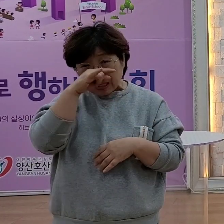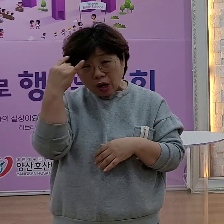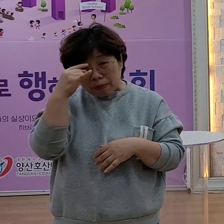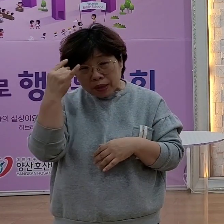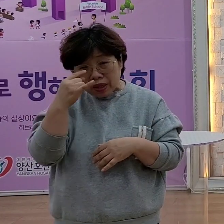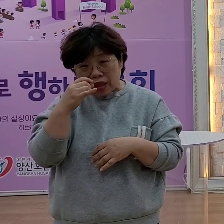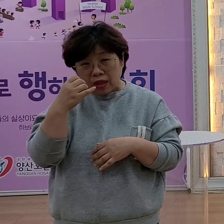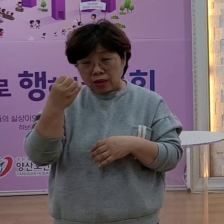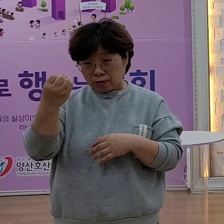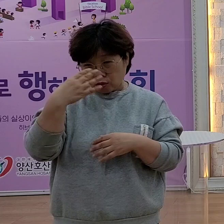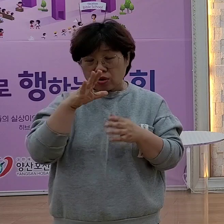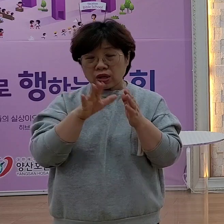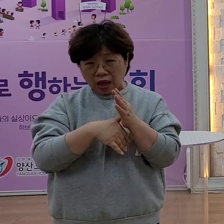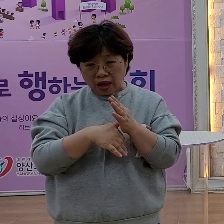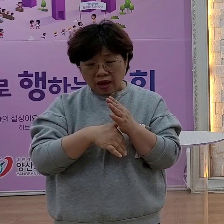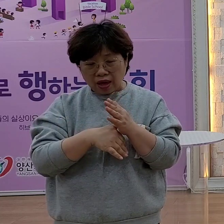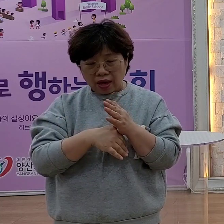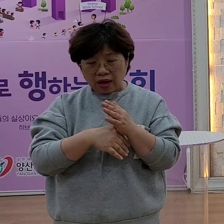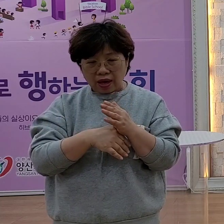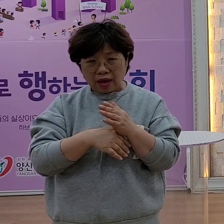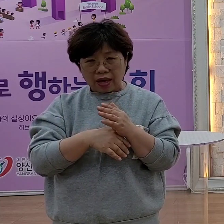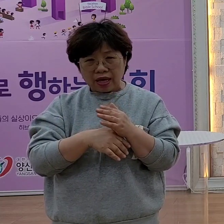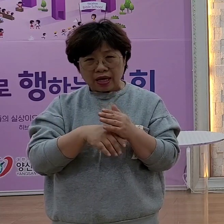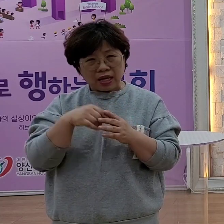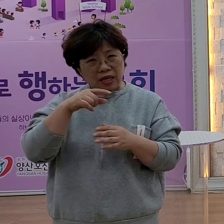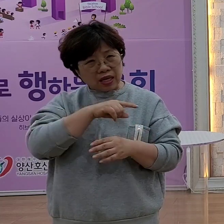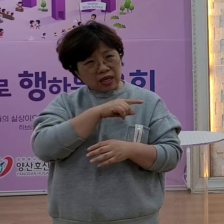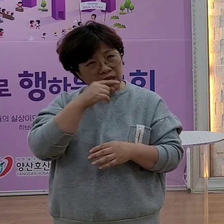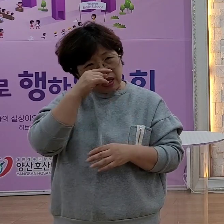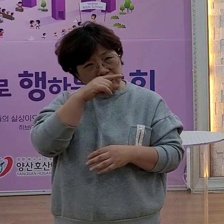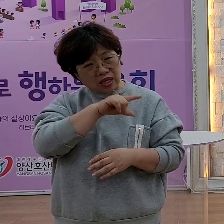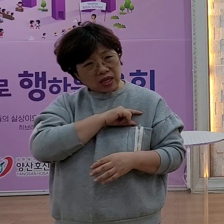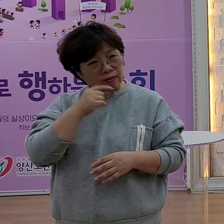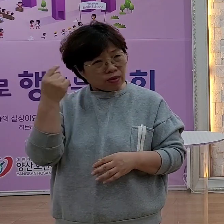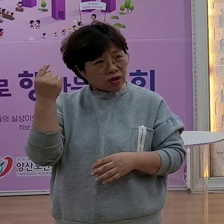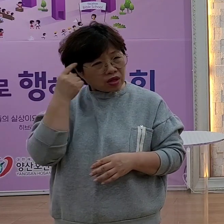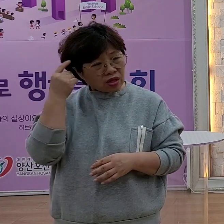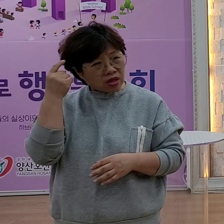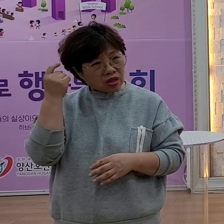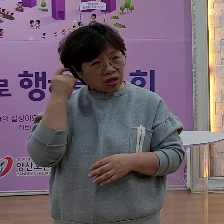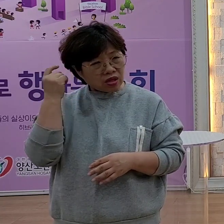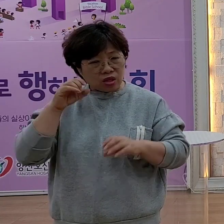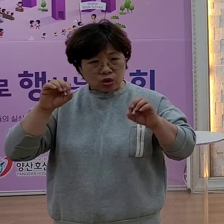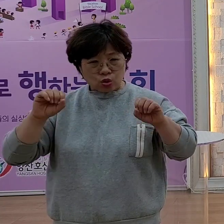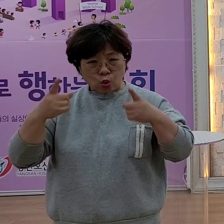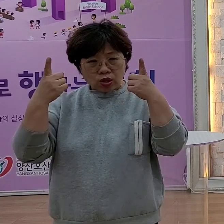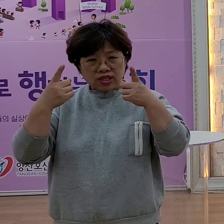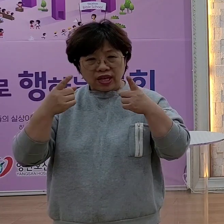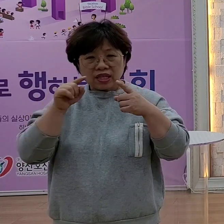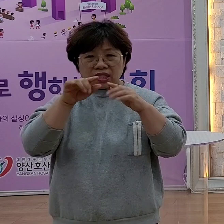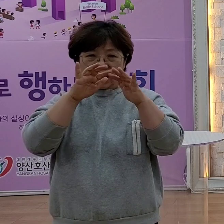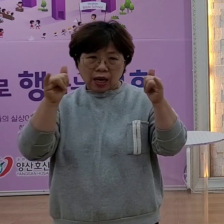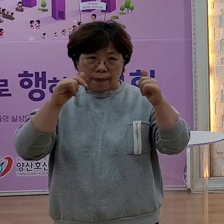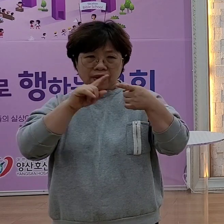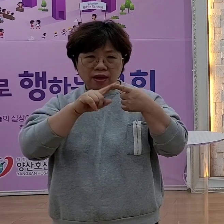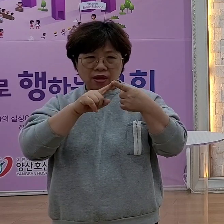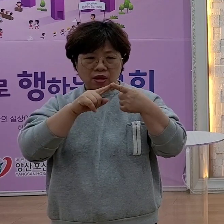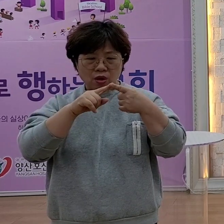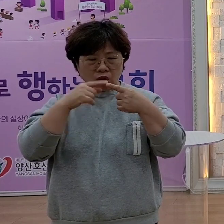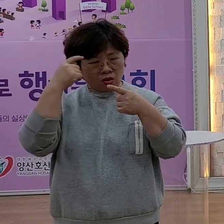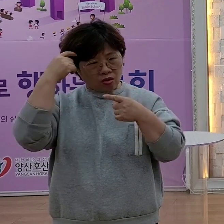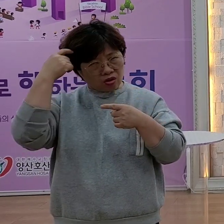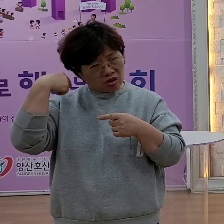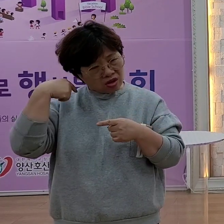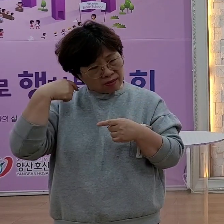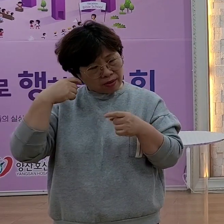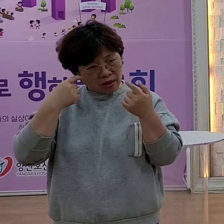생각들이 떠오르게 돼 있어요. 마찬가지. 이 이름이 뭐냐면 그 사람의 인격이고 또 그 사람의 영향력이고